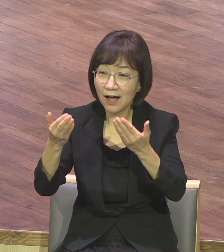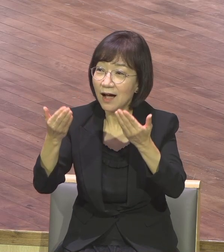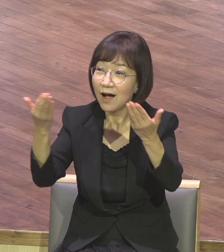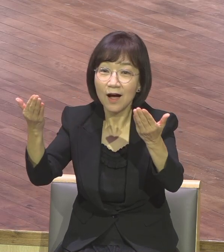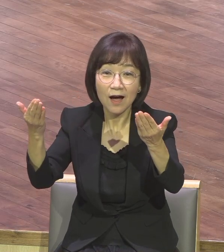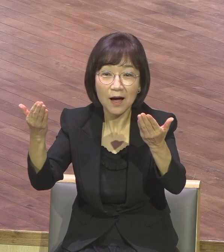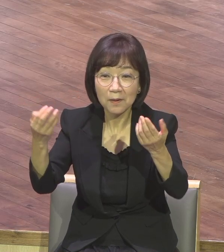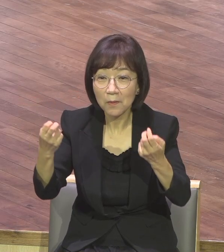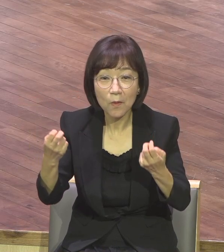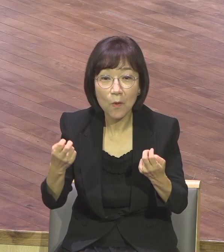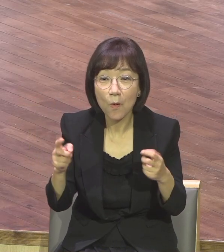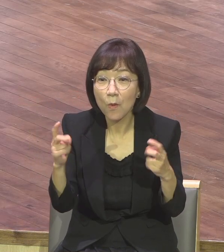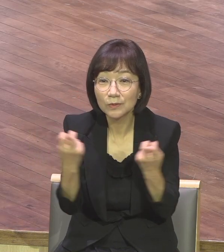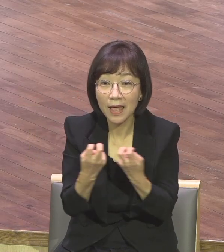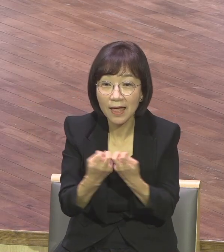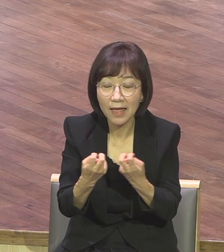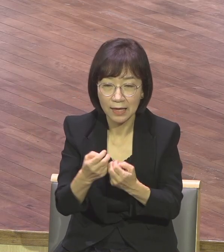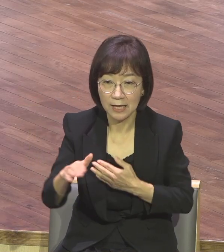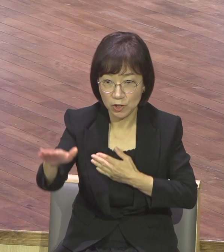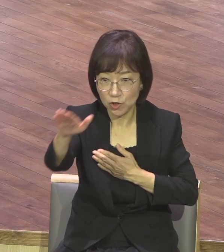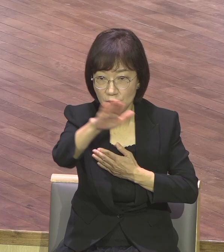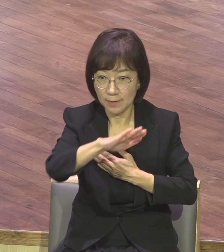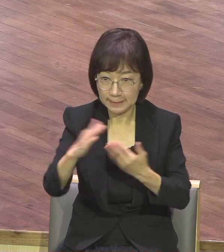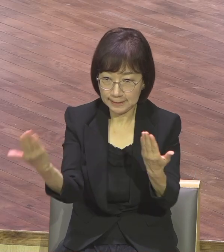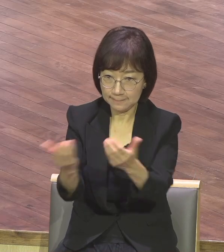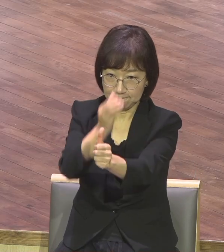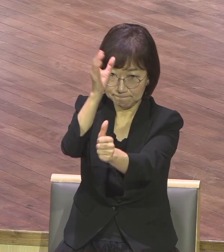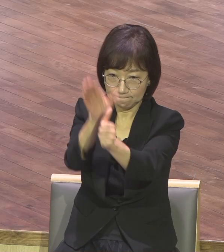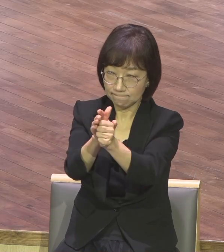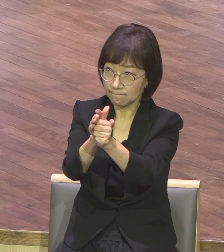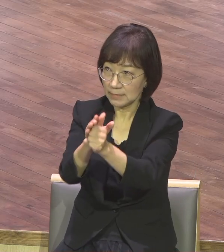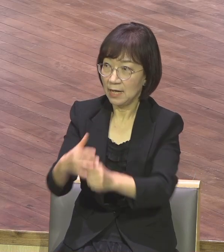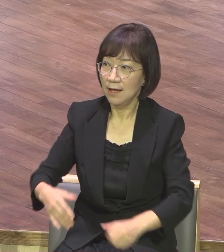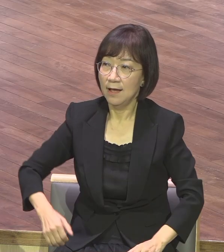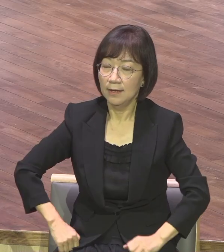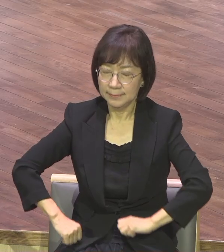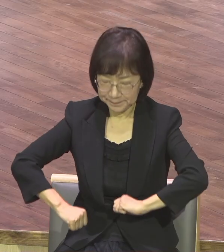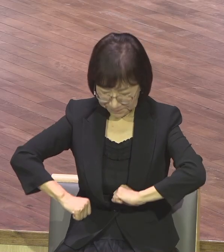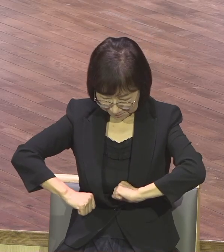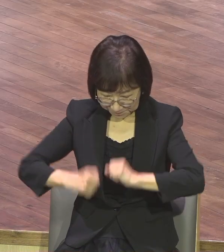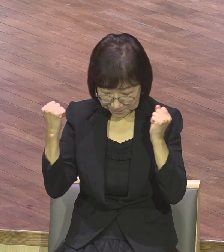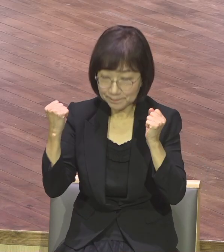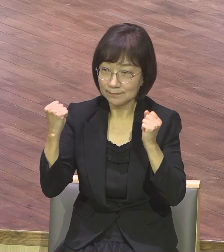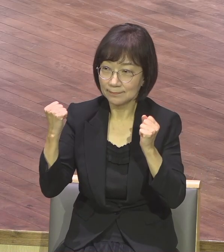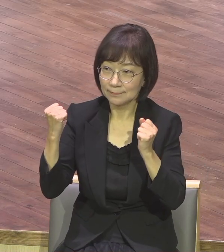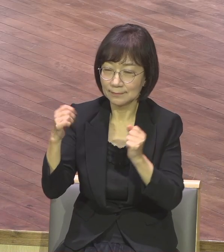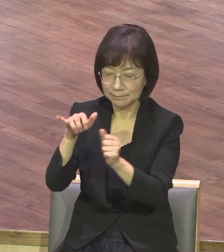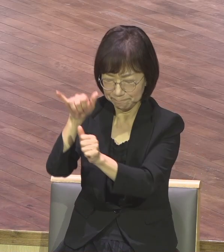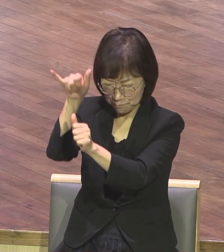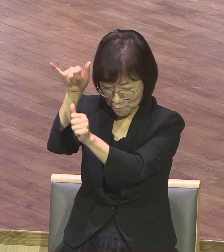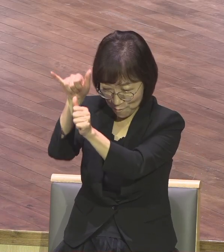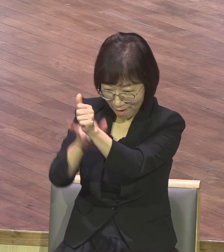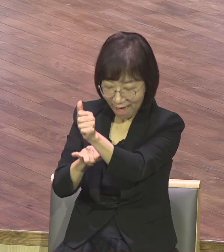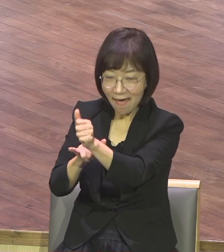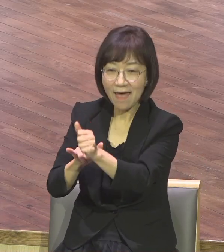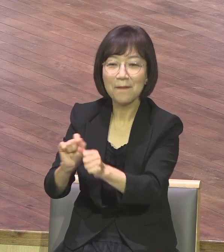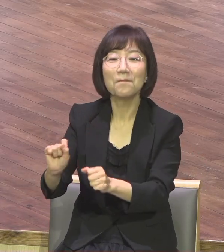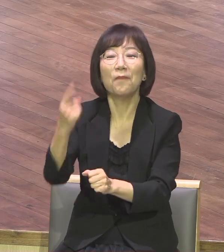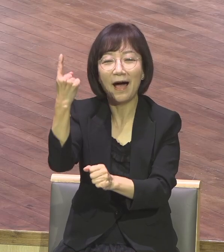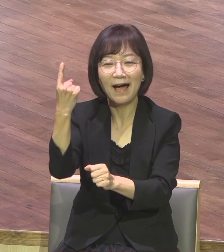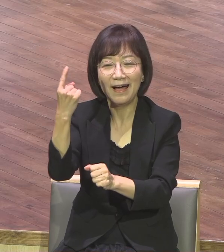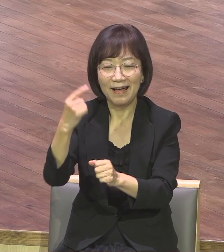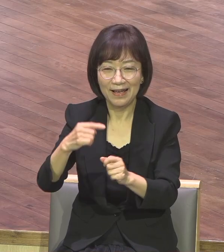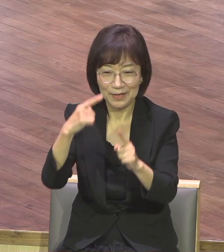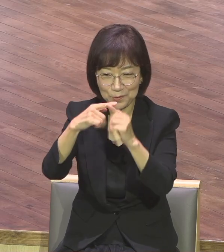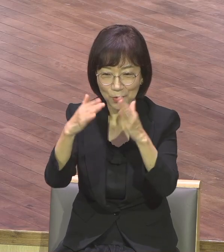충성을 다했기 때문이에요. 때문입니다. 여러분이 그리스도의 몸된 교회를 든든히 세우는 일을 역할을 잘